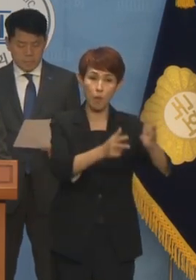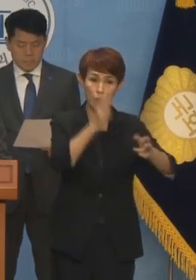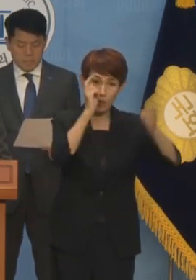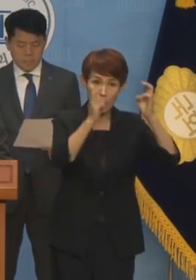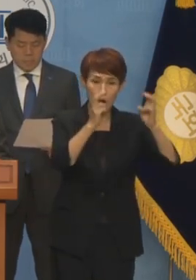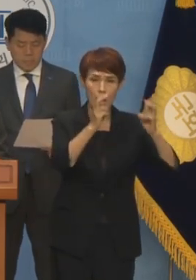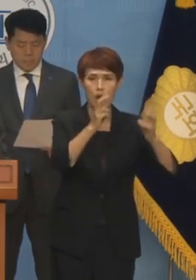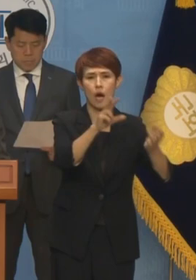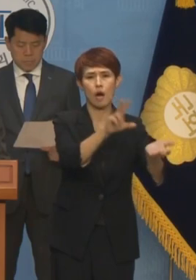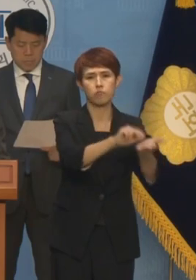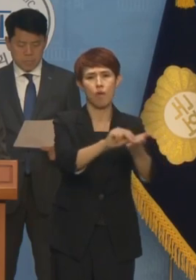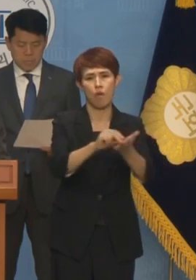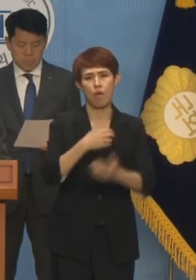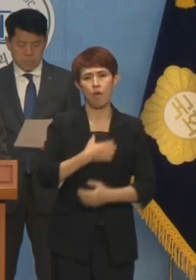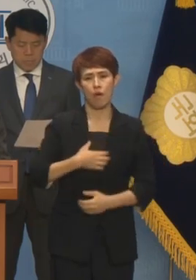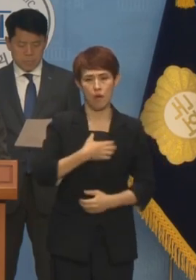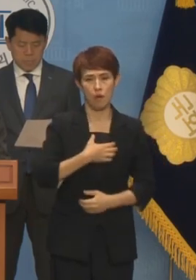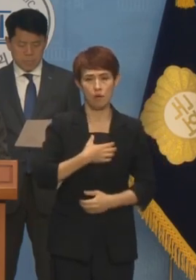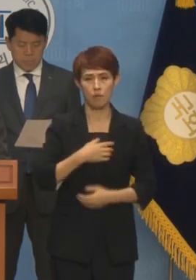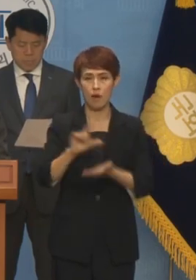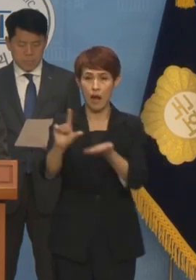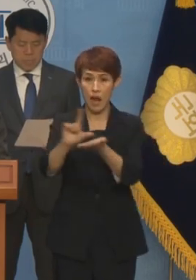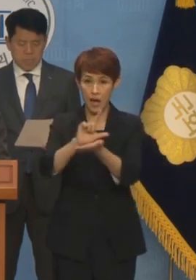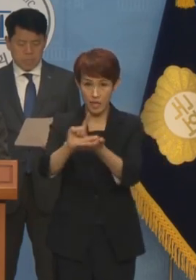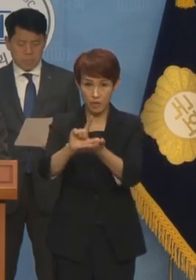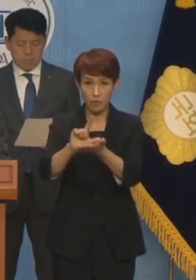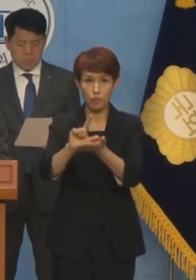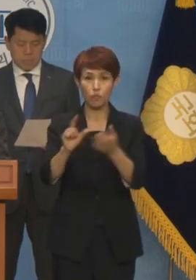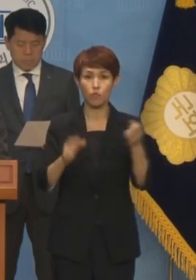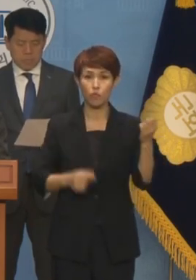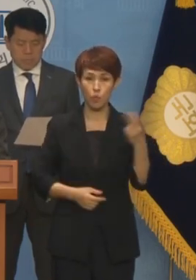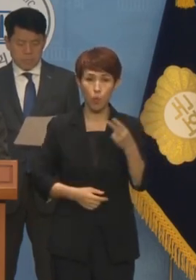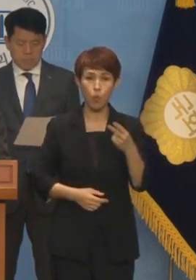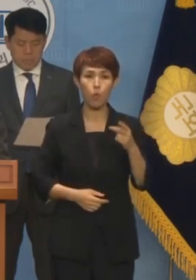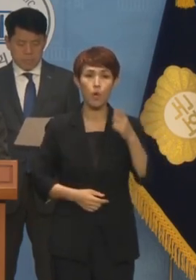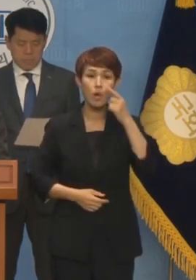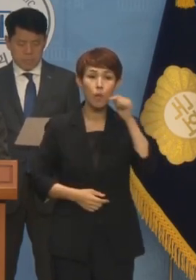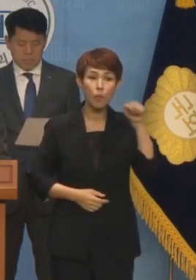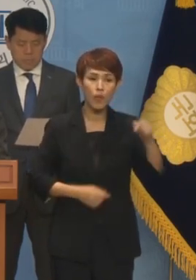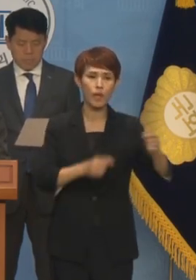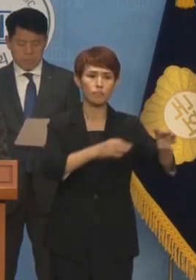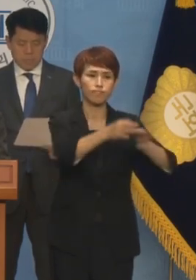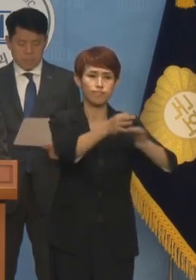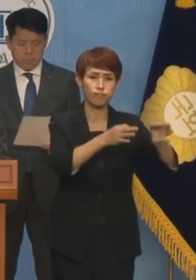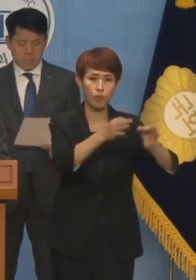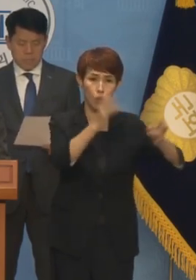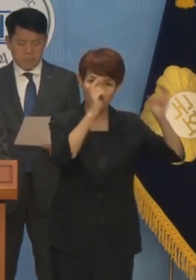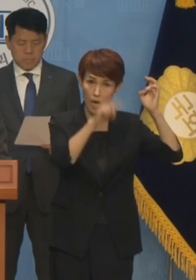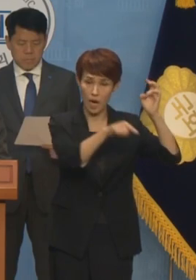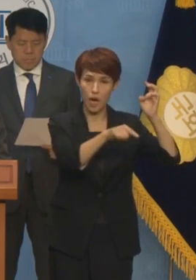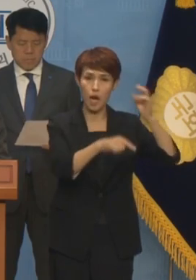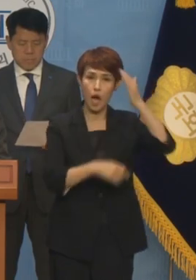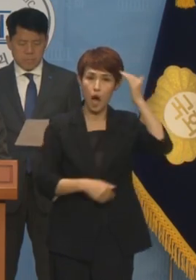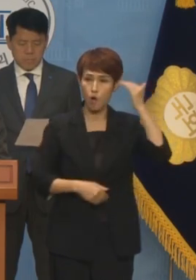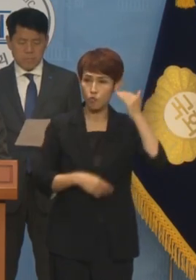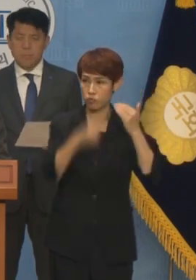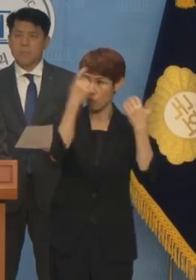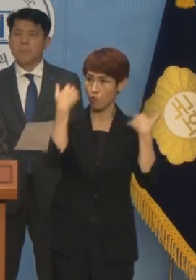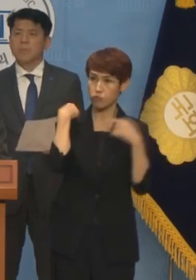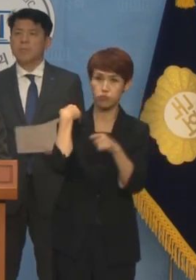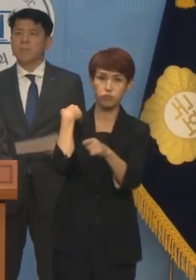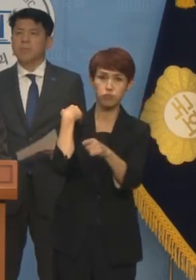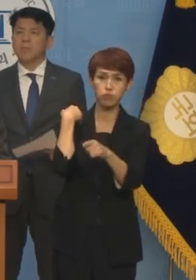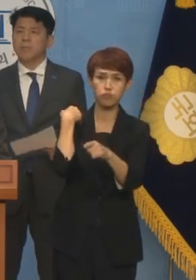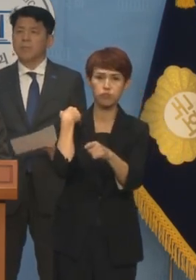위축되고 있다고 합니다. 라인뿐만 아니라 일본에 진출한 우리 기업들 사이에서 한국 정부는